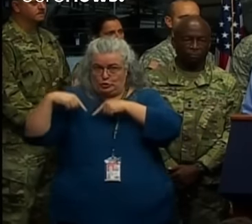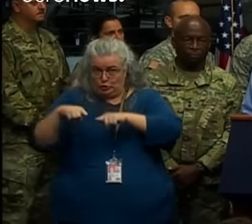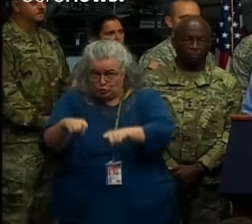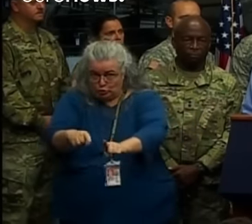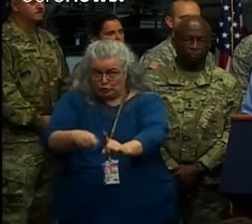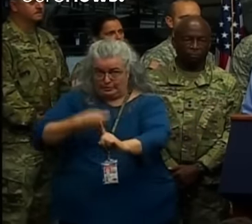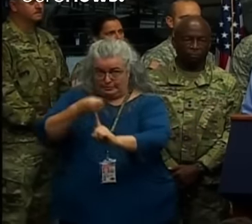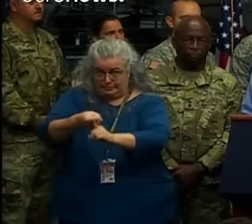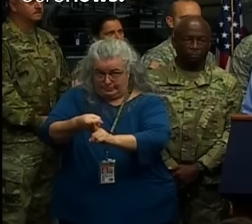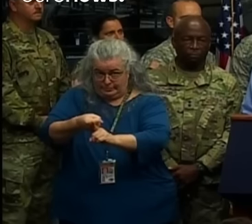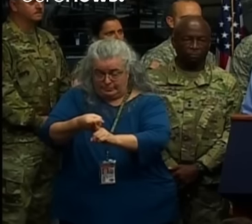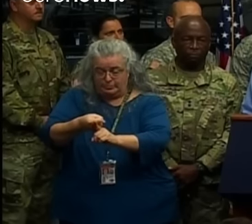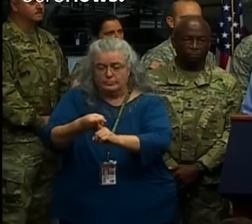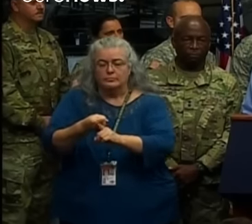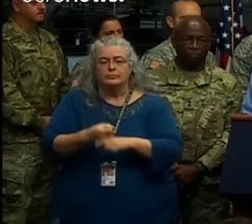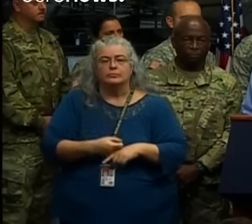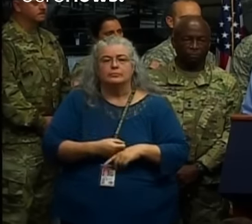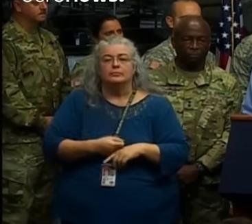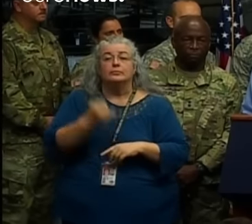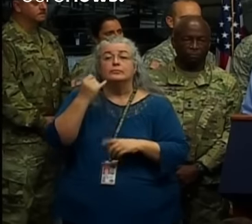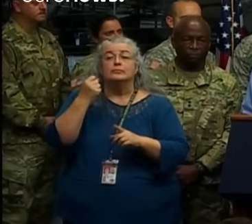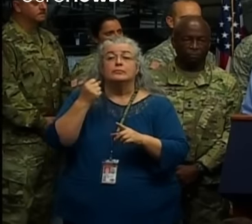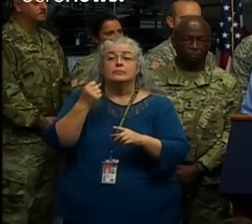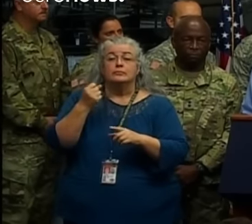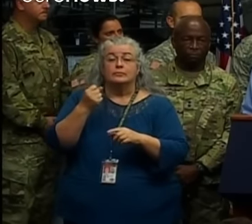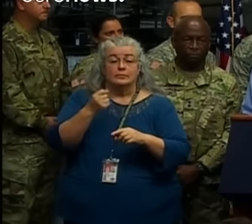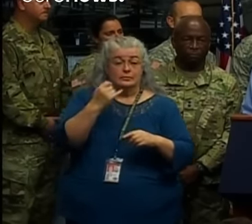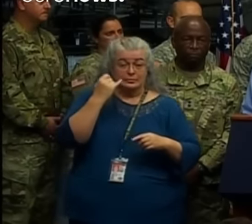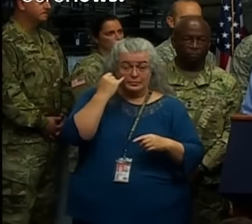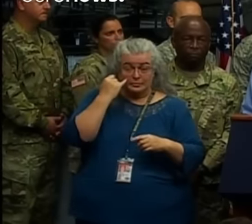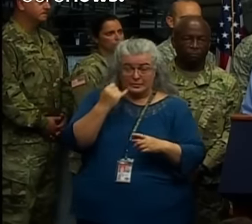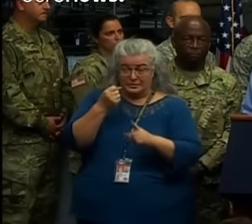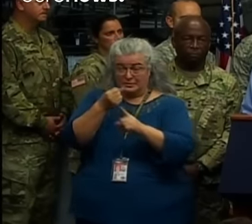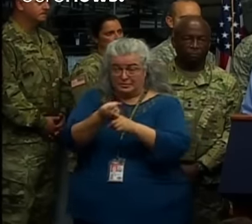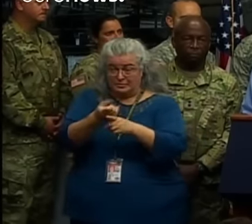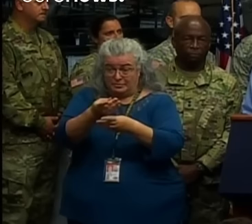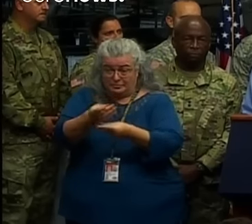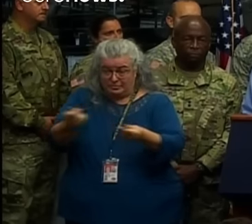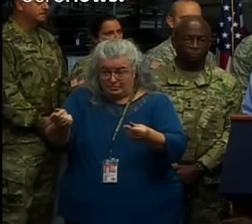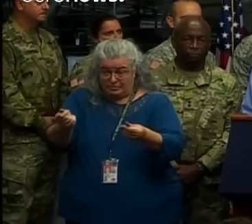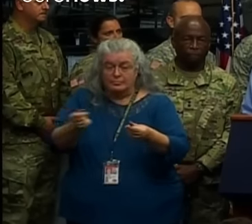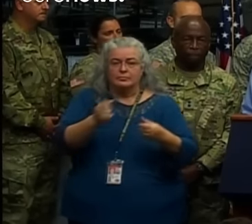di inviare i primi soccorsi in sicurezza lo faremo Ma se tutti sono preparati Non ce ne sarà